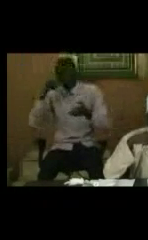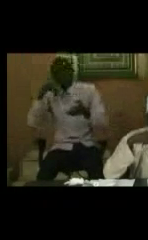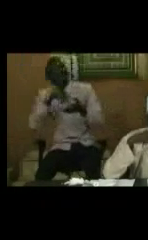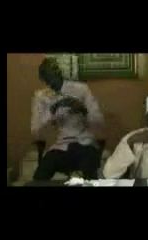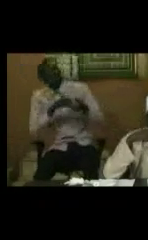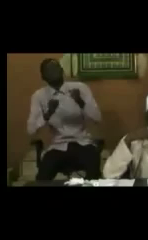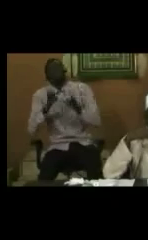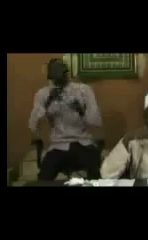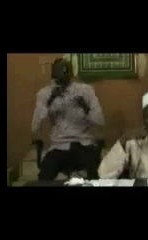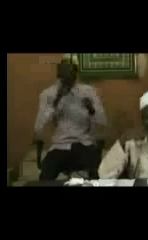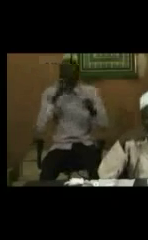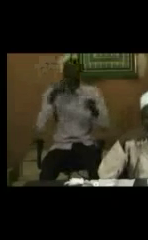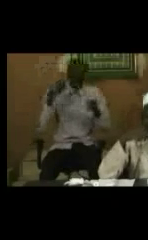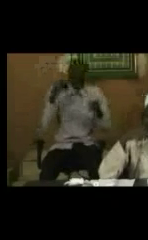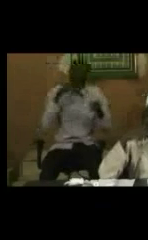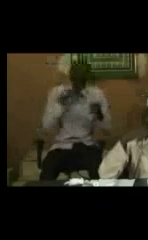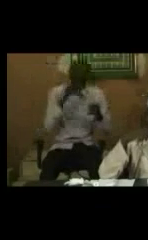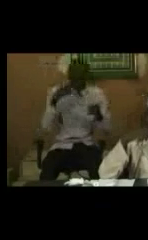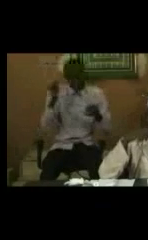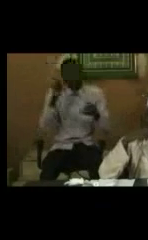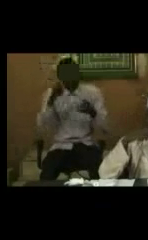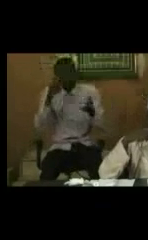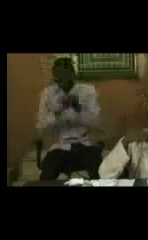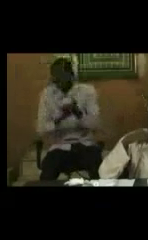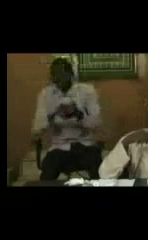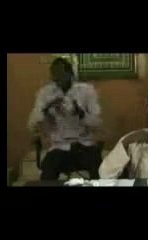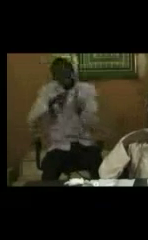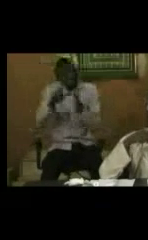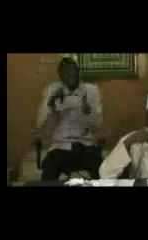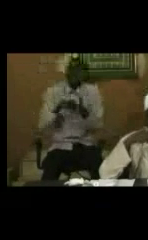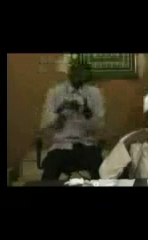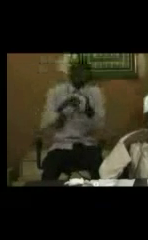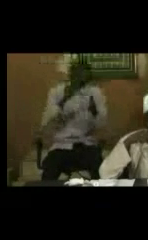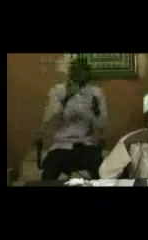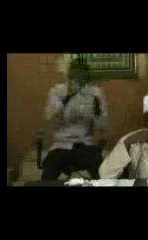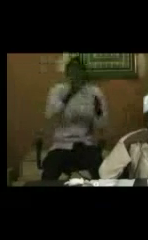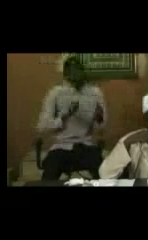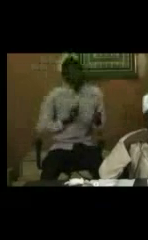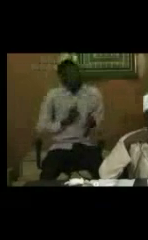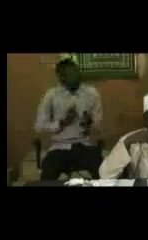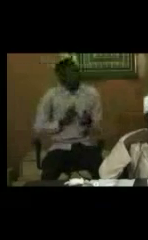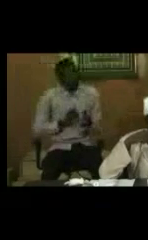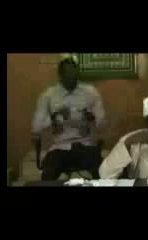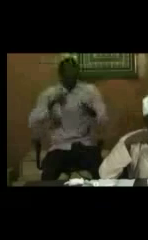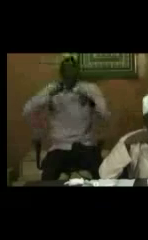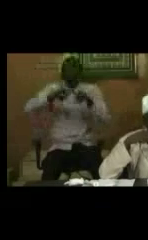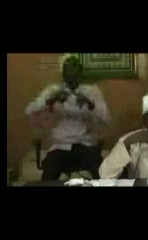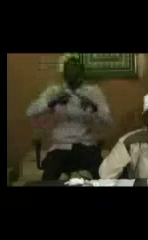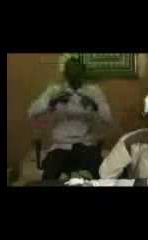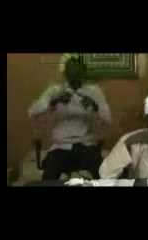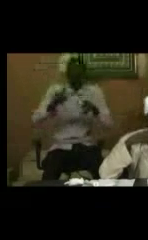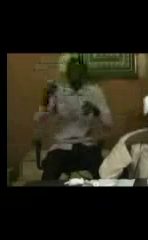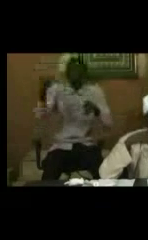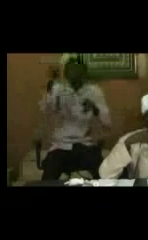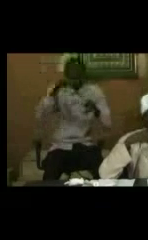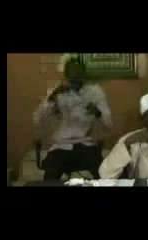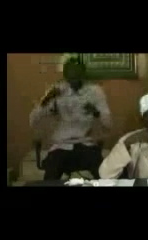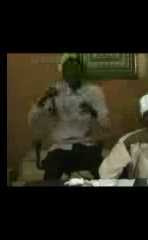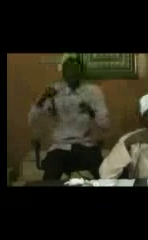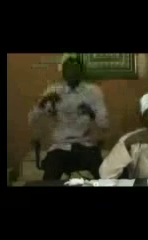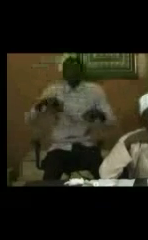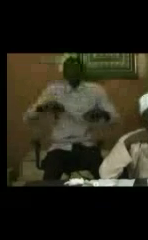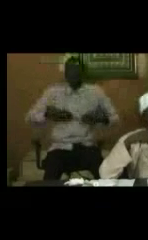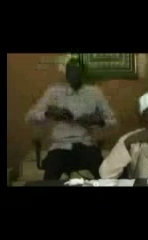akharajahu alibayhaki wa ghayruhu marfu'an wa mawqufan ati elomi won gbo oro yi wa